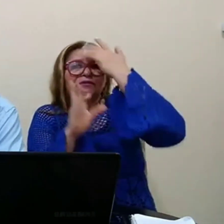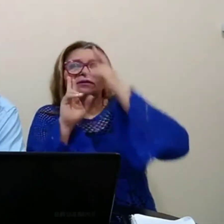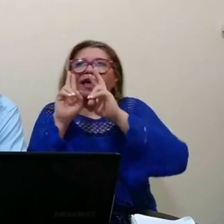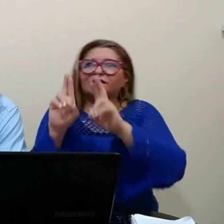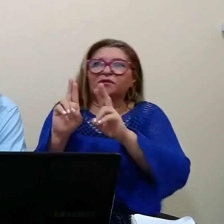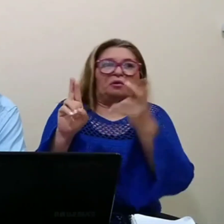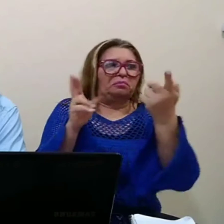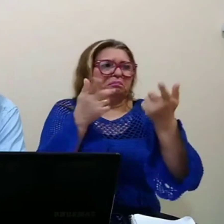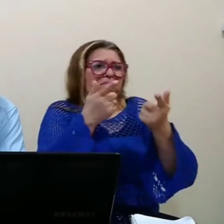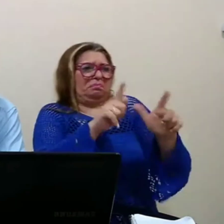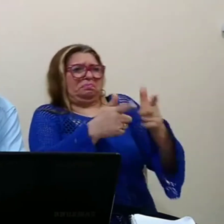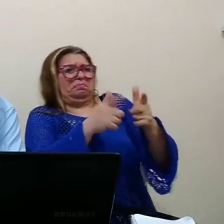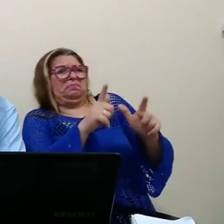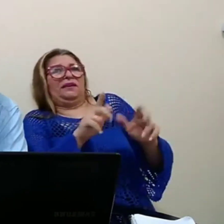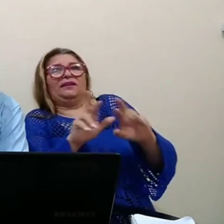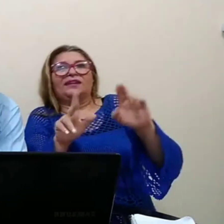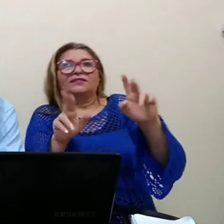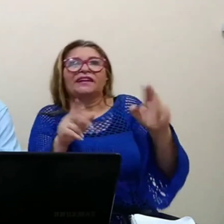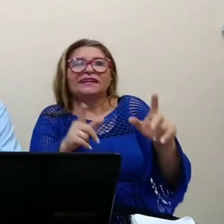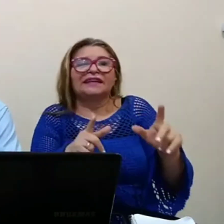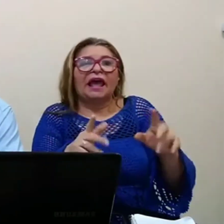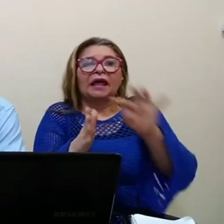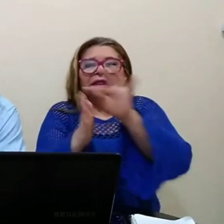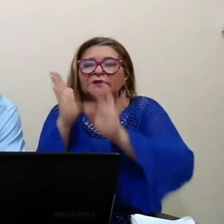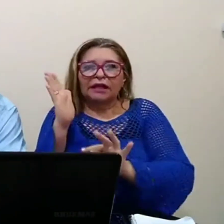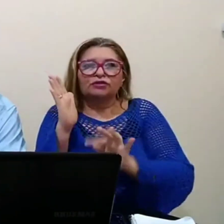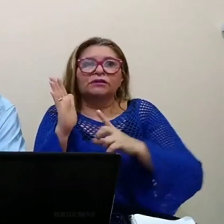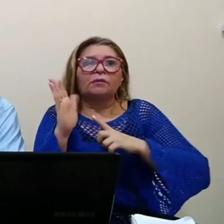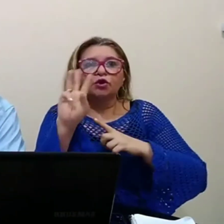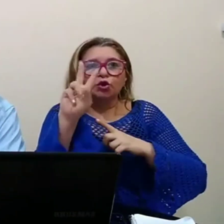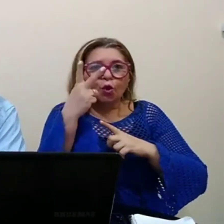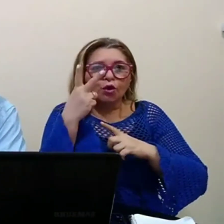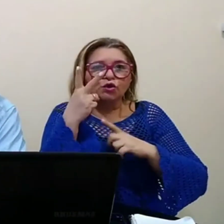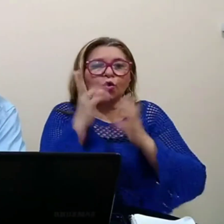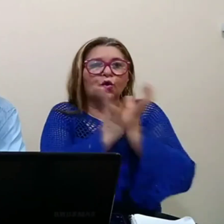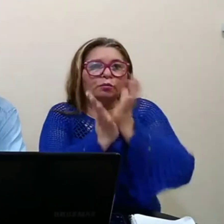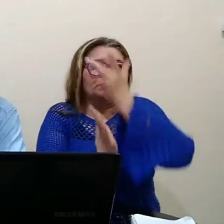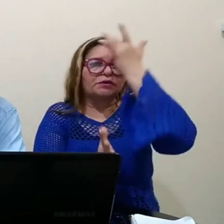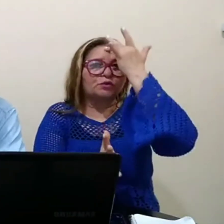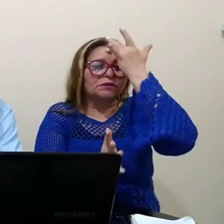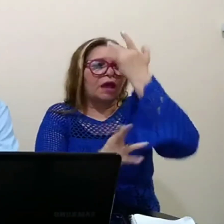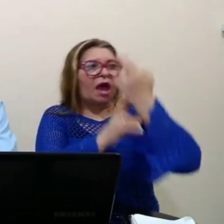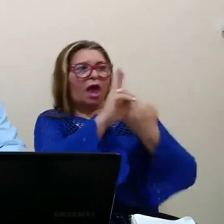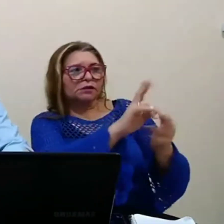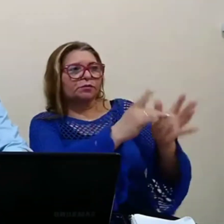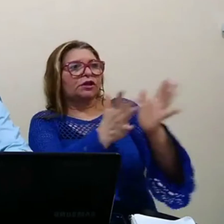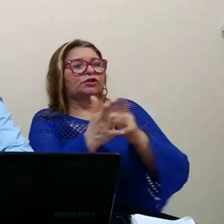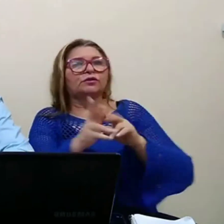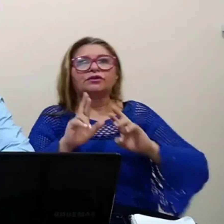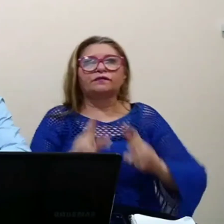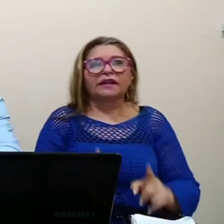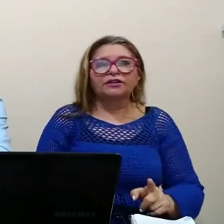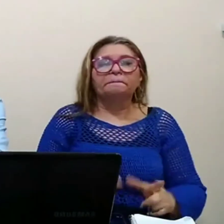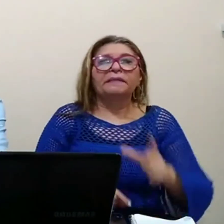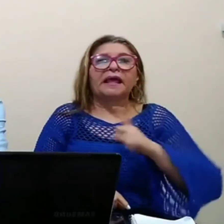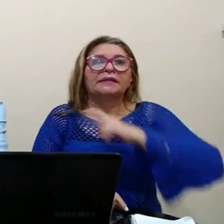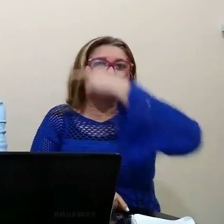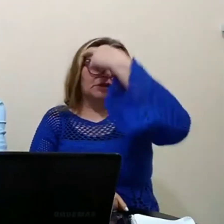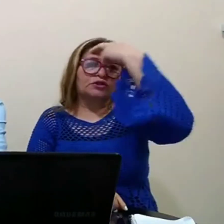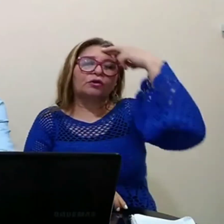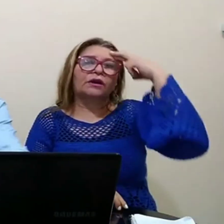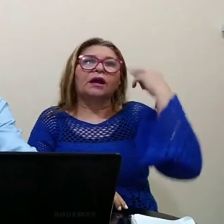zombam. E nesse texto nós temos pelo menos dois tipos de reação a Jesus. Nós temos aqui a história